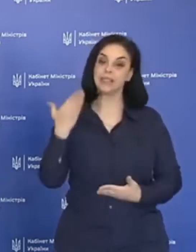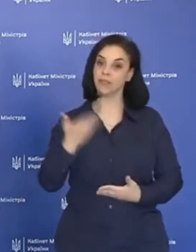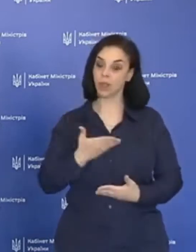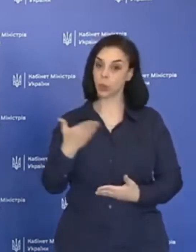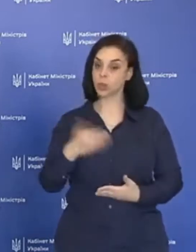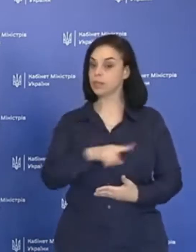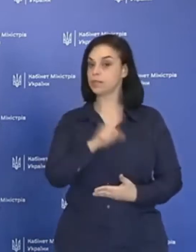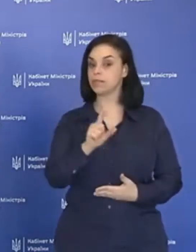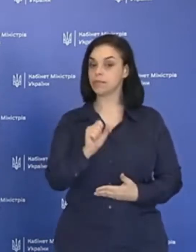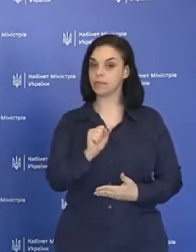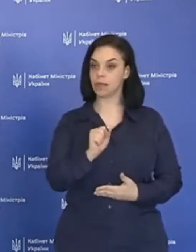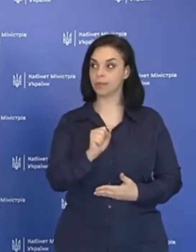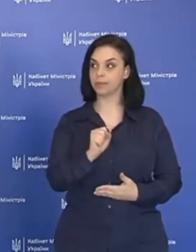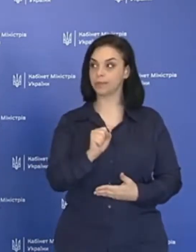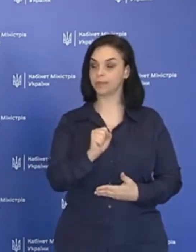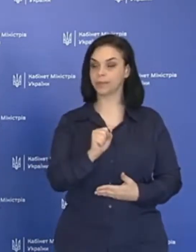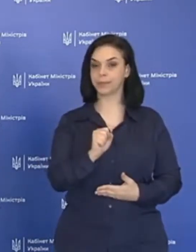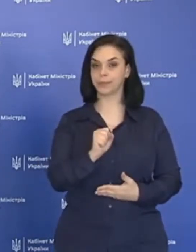звітності за